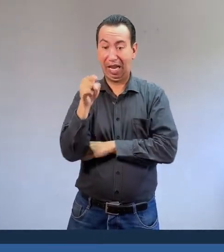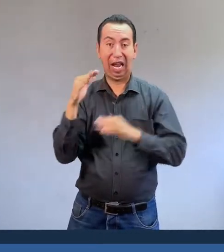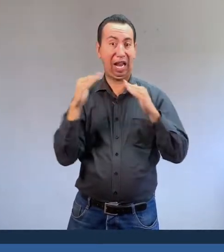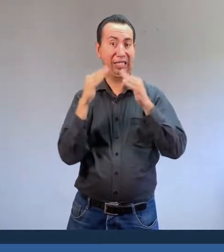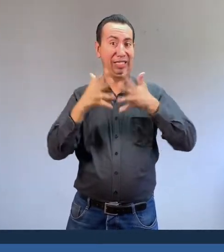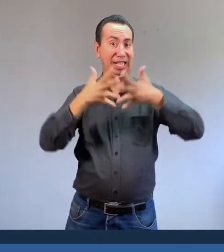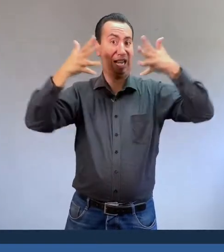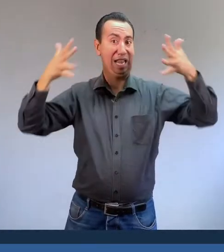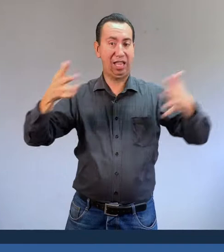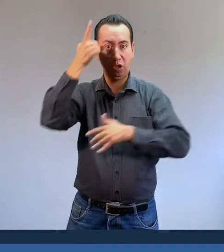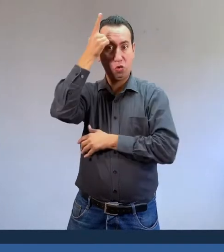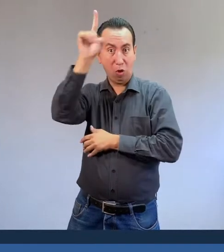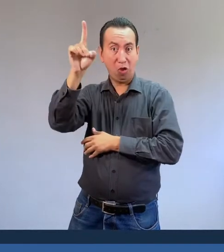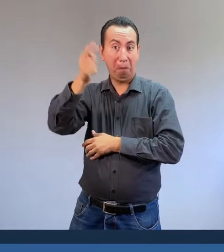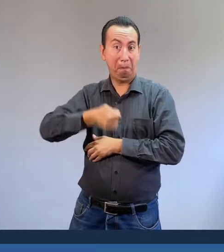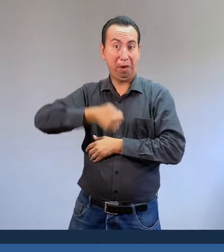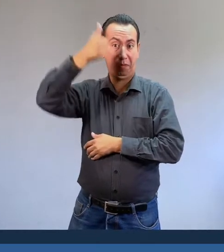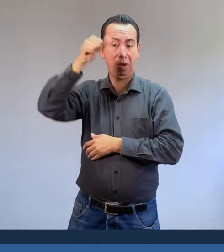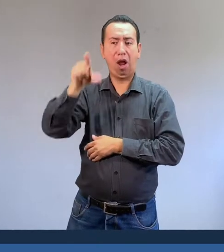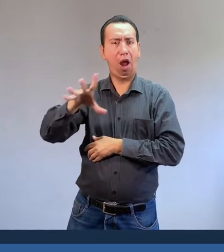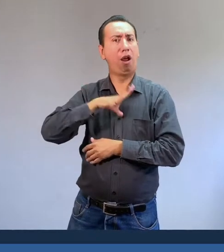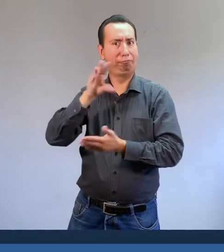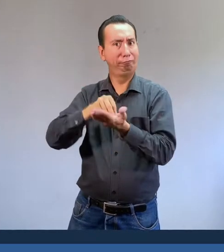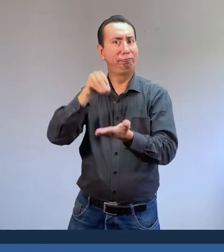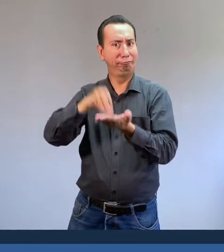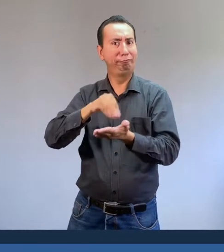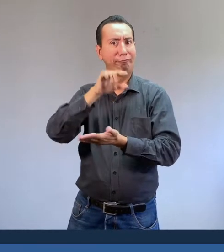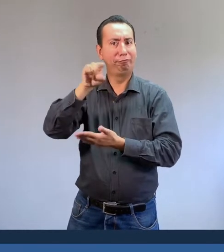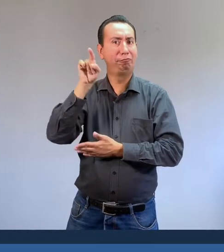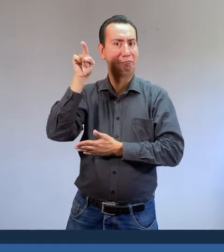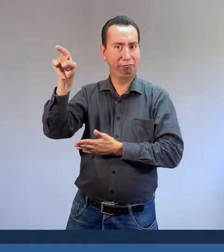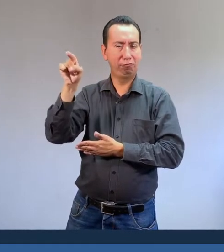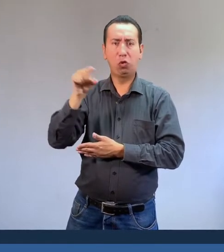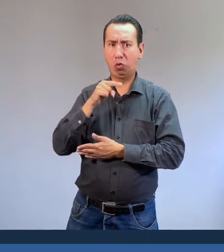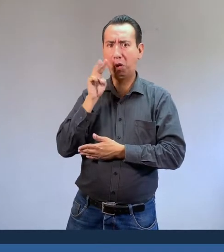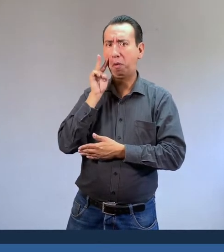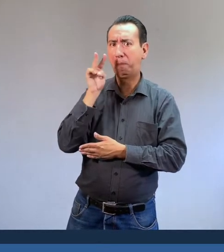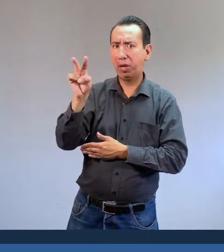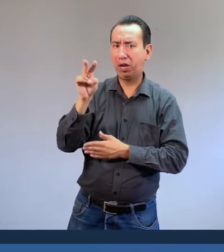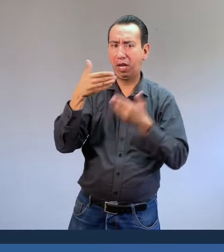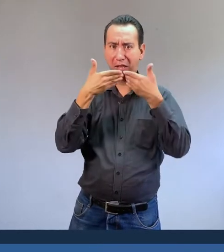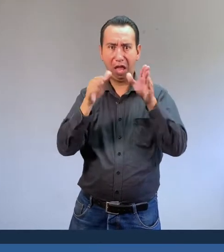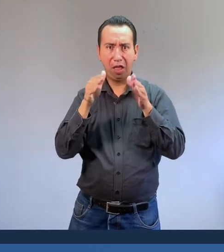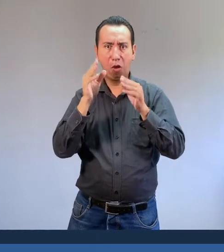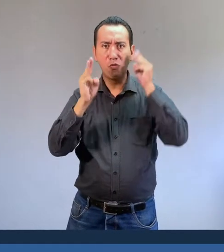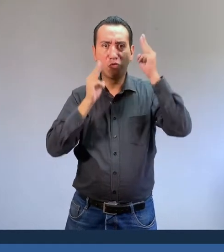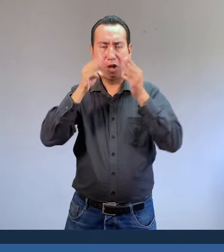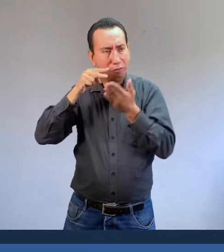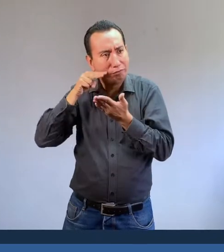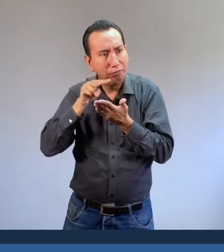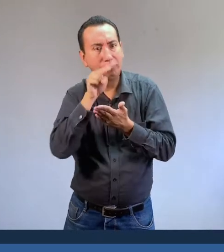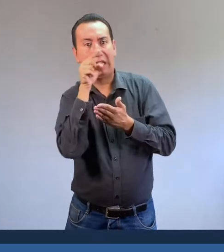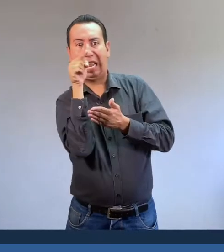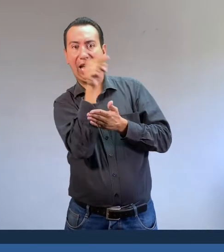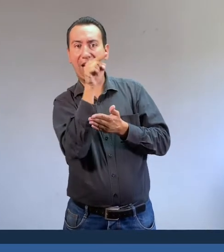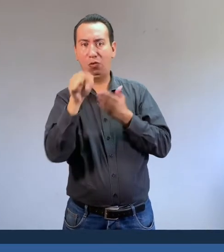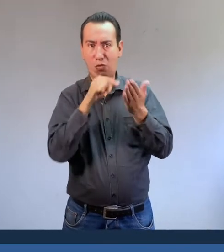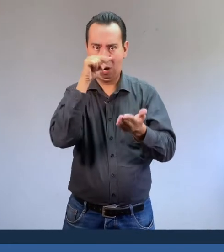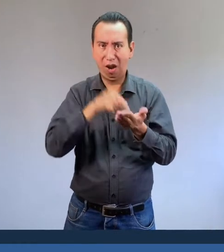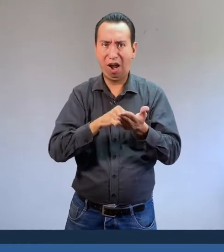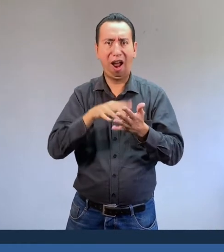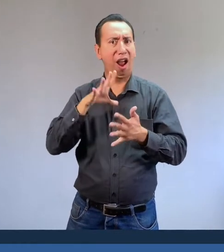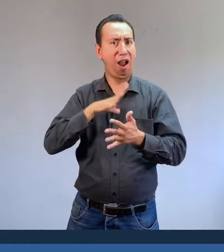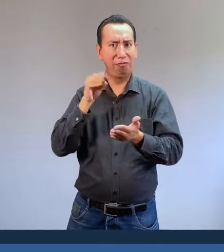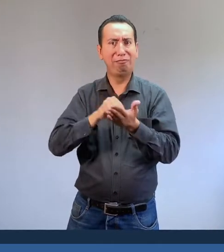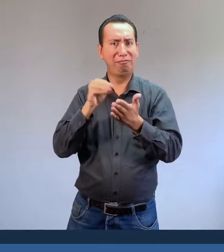La casa grande, donde vivían los dueños originales, aún se conserva. La puedes apreciar desde la entrada del museo.